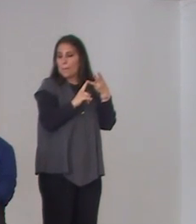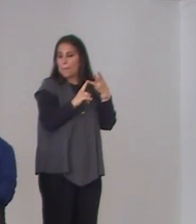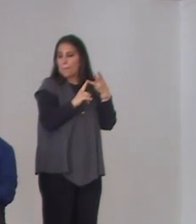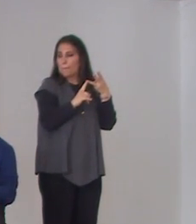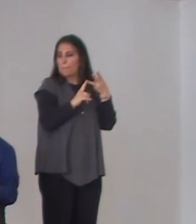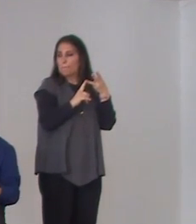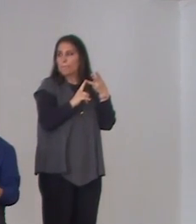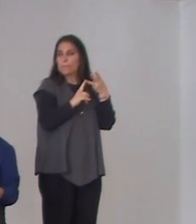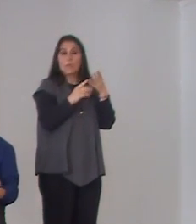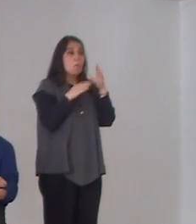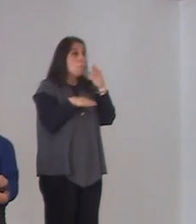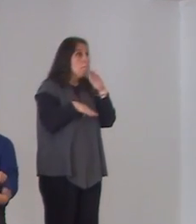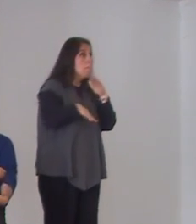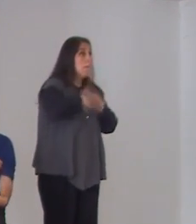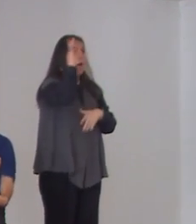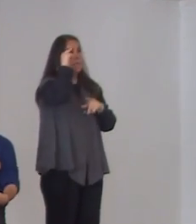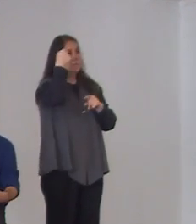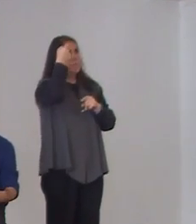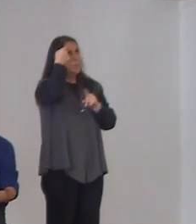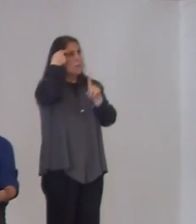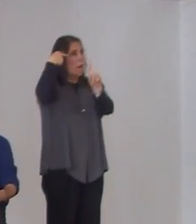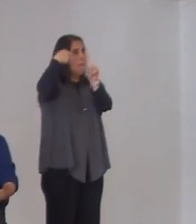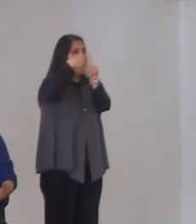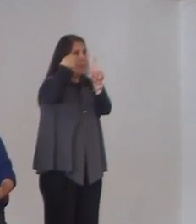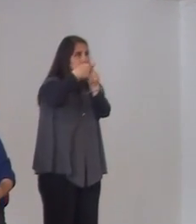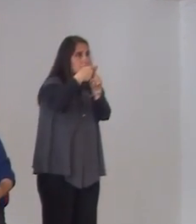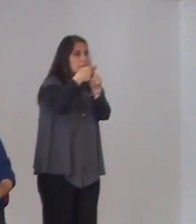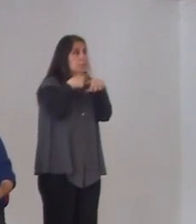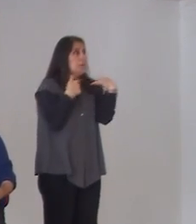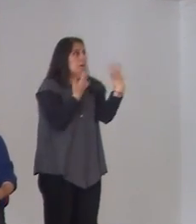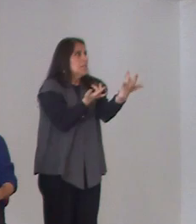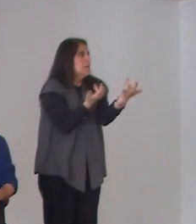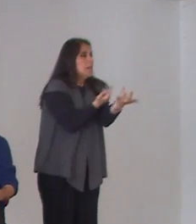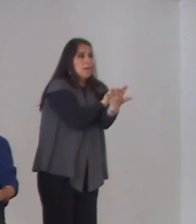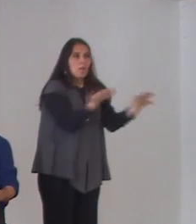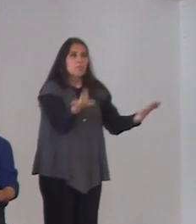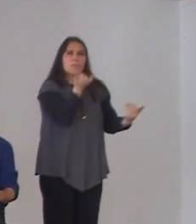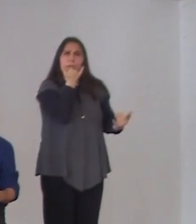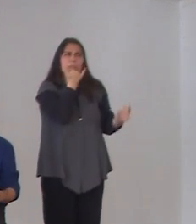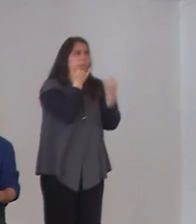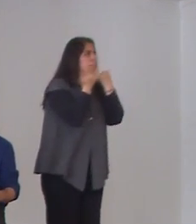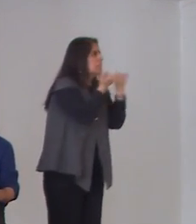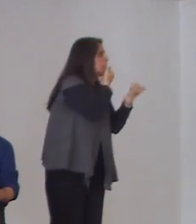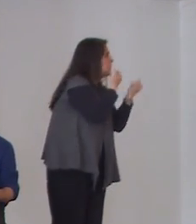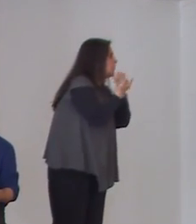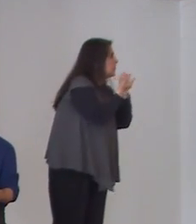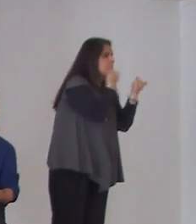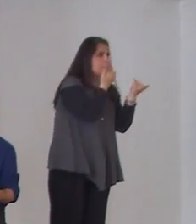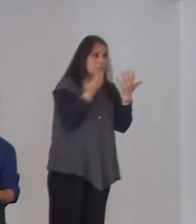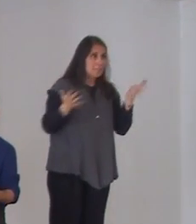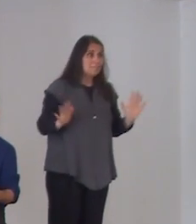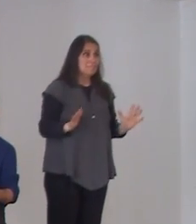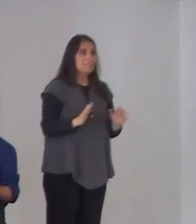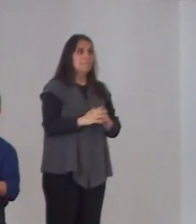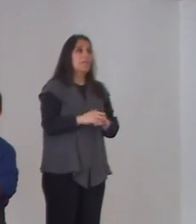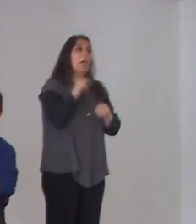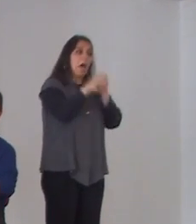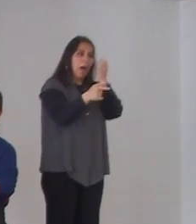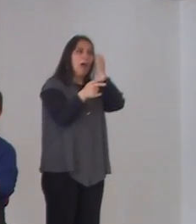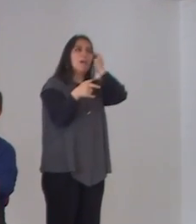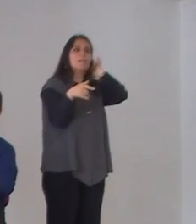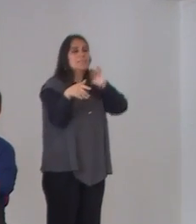como positivos y expectantes frente a todo lo que puede suceder. De ahí el